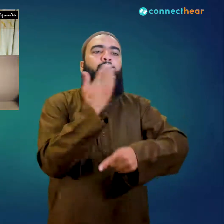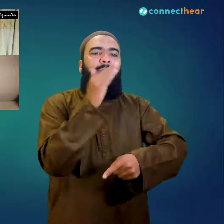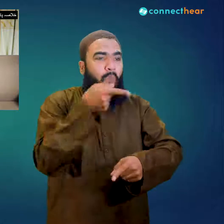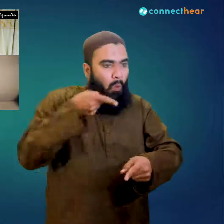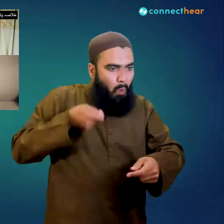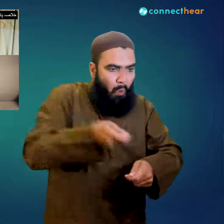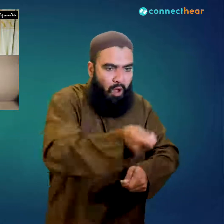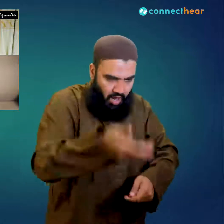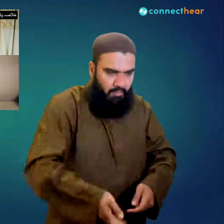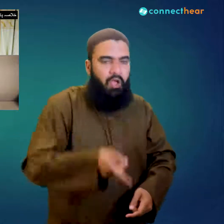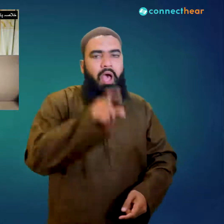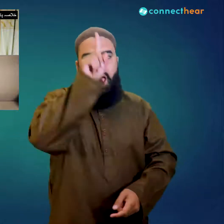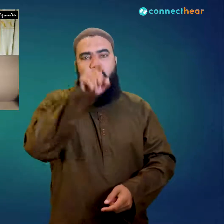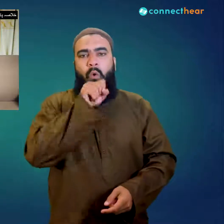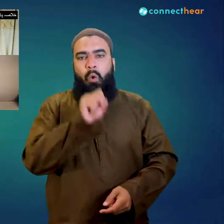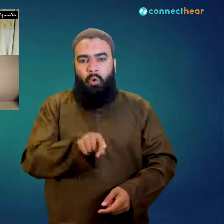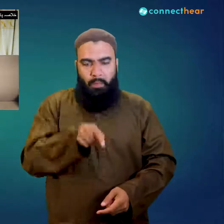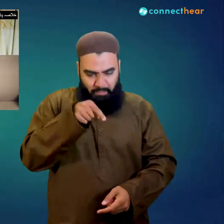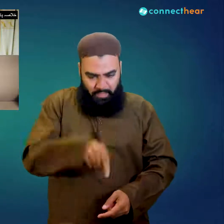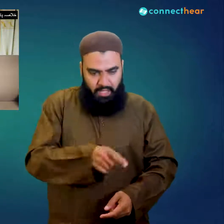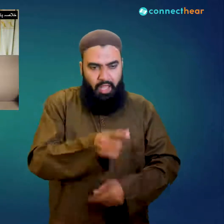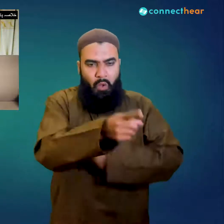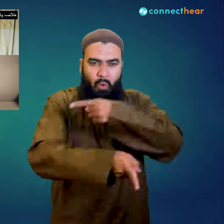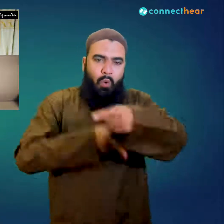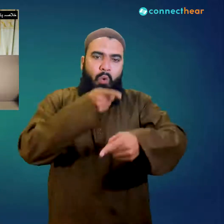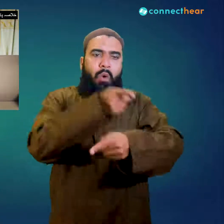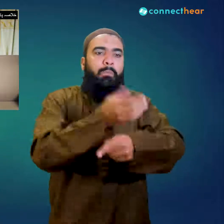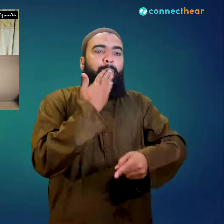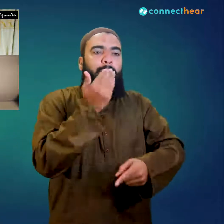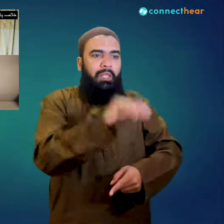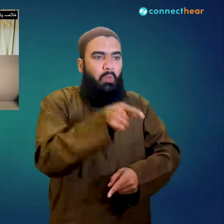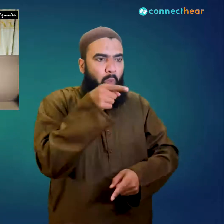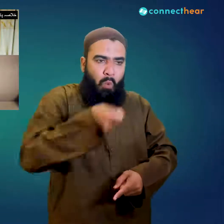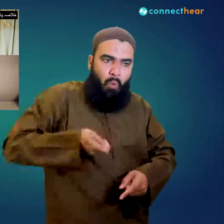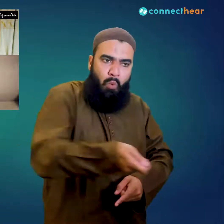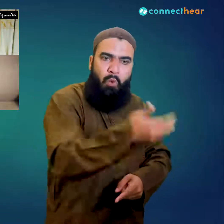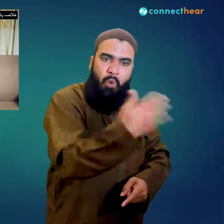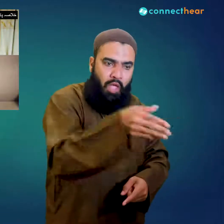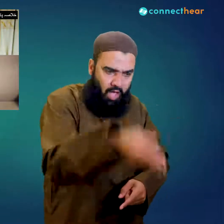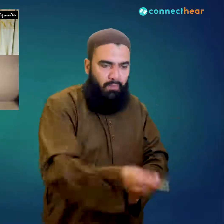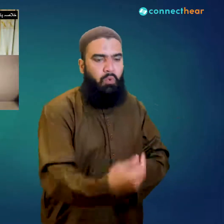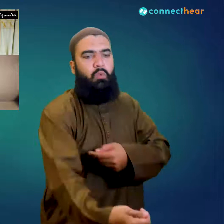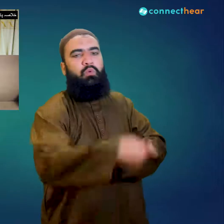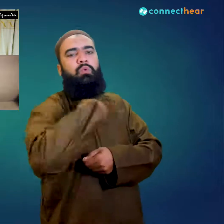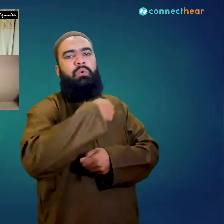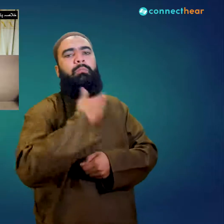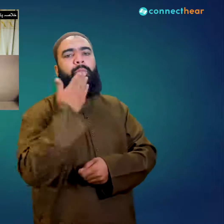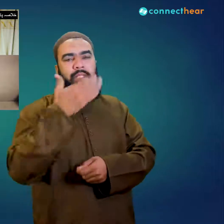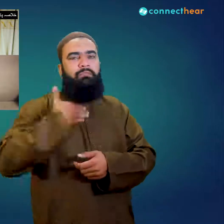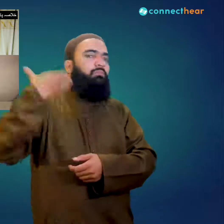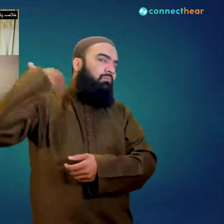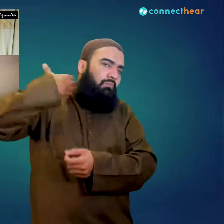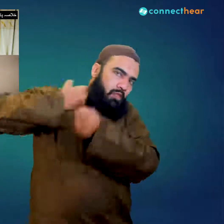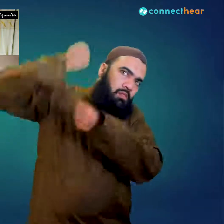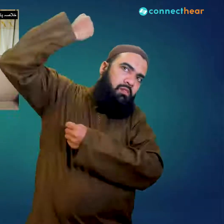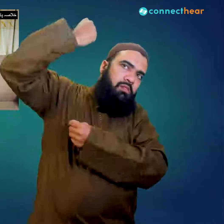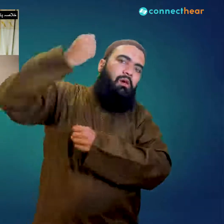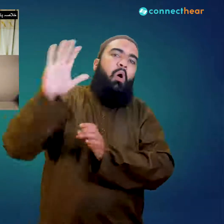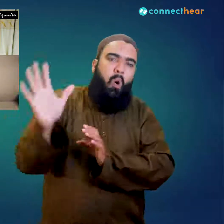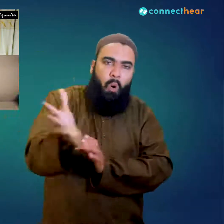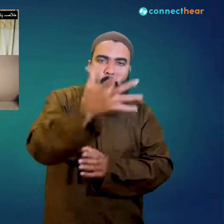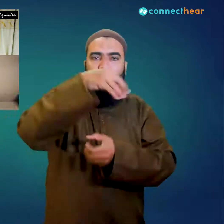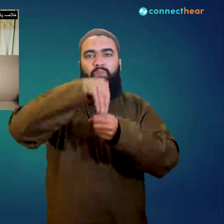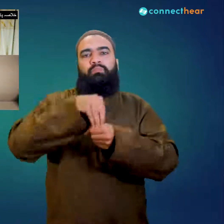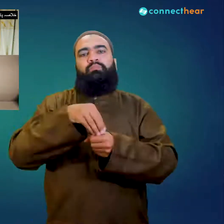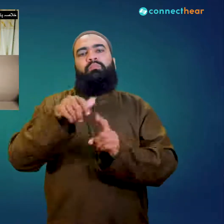بڑا عمل دخل ہے کہ یہ جب پورا اس عمل کو پورا کیا جائے گا، قصاص کے عمل کو، تو جرائم کی شرح کم